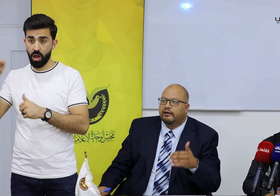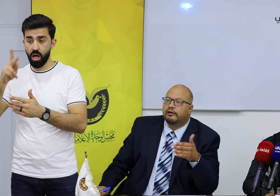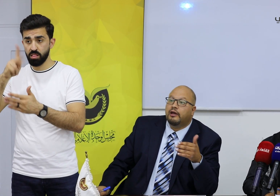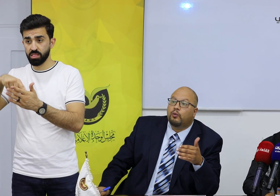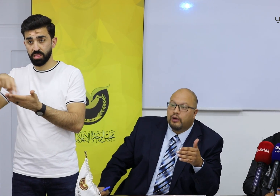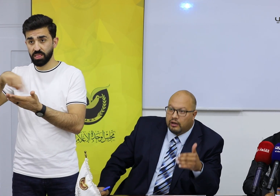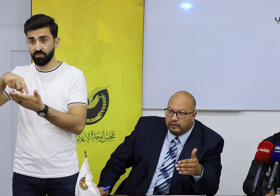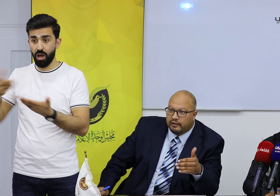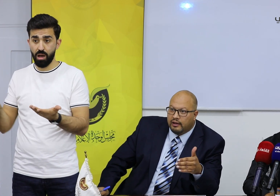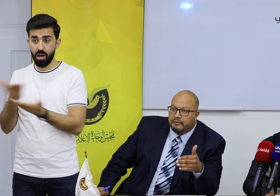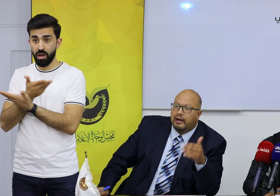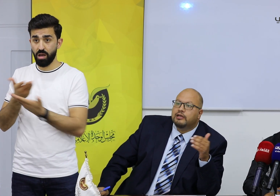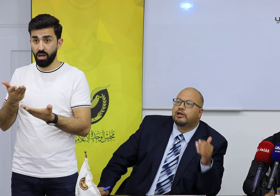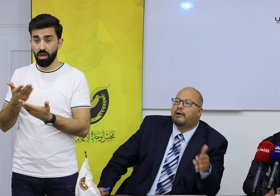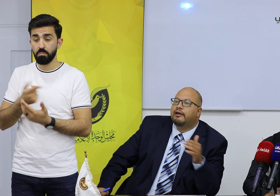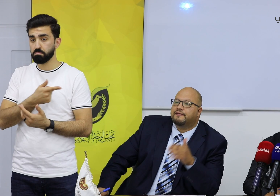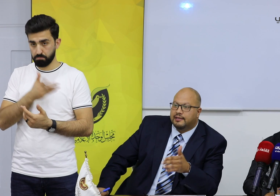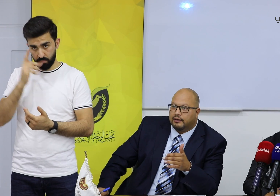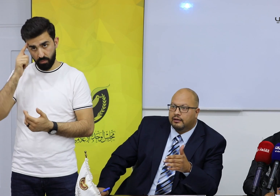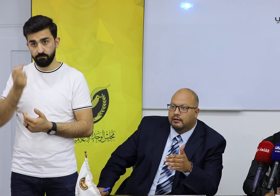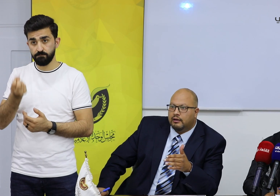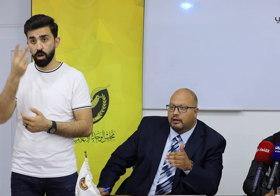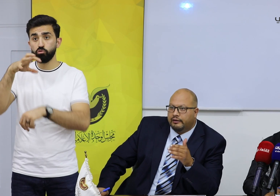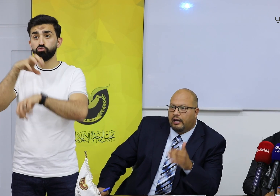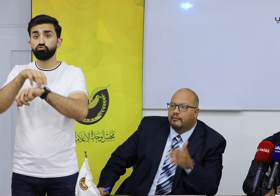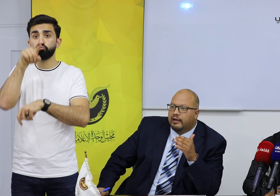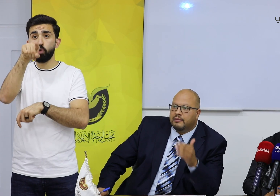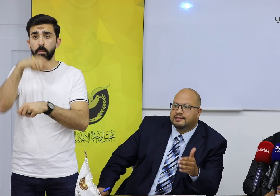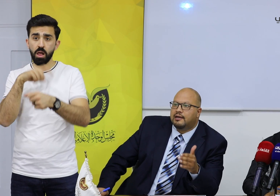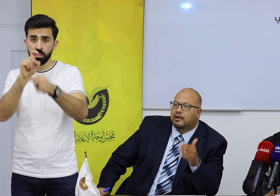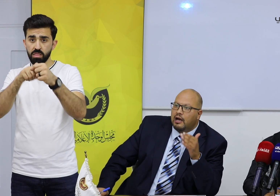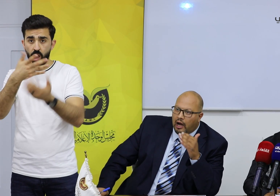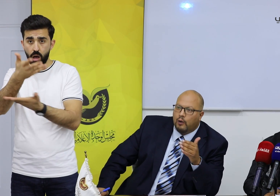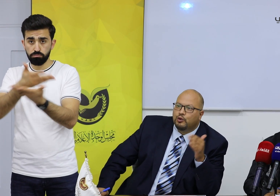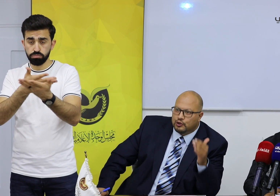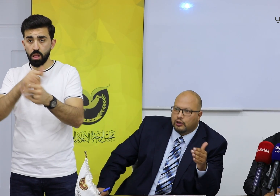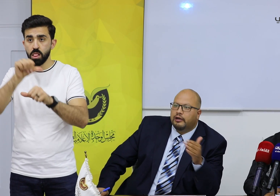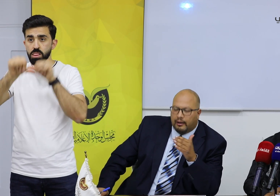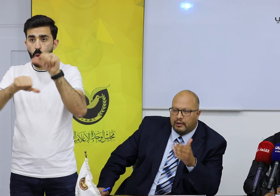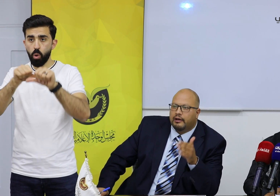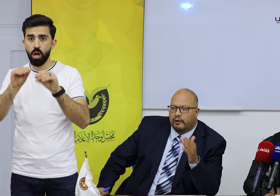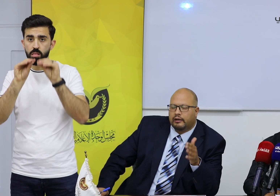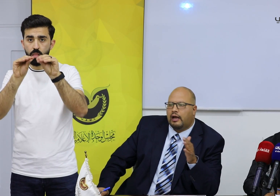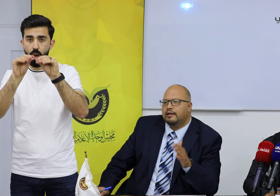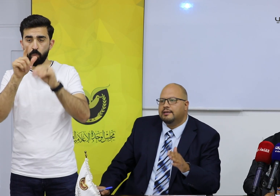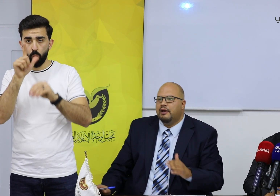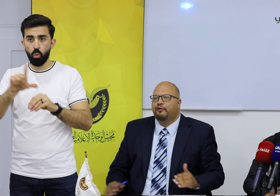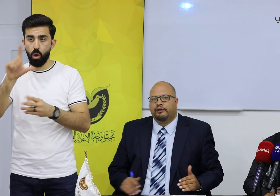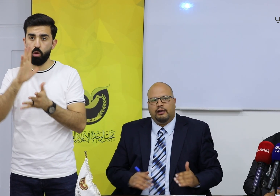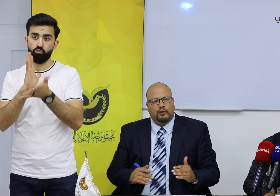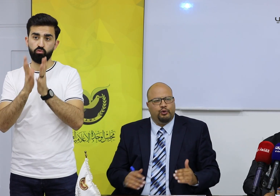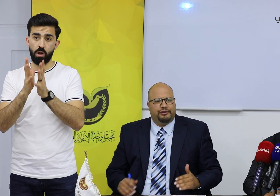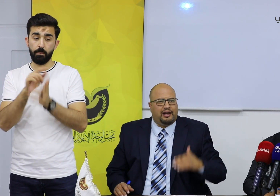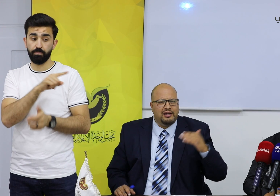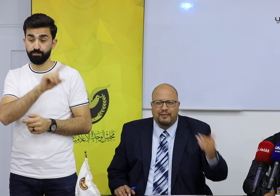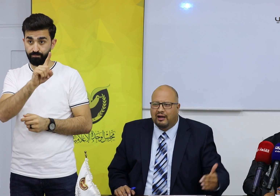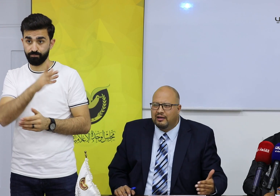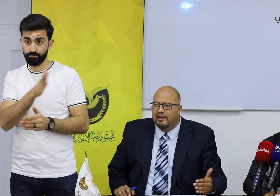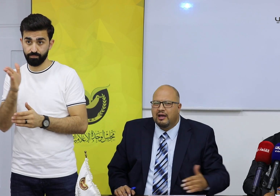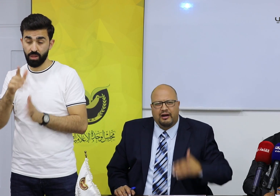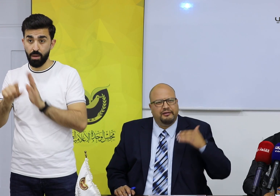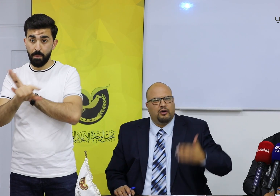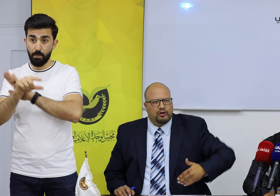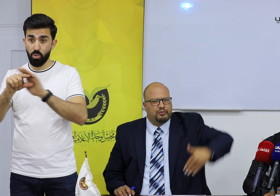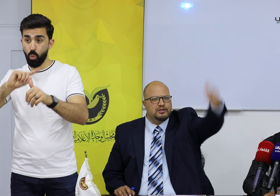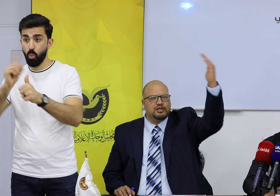بالاتفاق عن طريق دورات مع الجامعه نفسها بالضبط، نعم نعمل كمسار او جزء نعم الدورات. هلا اذا بدنا نفوت على موضوع التعليم